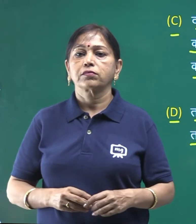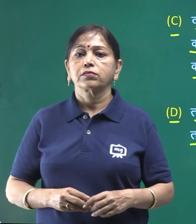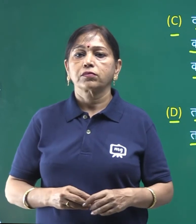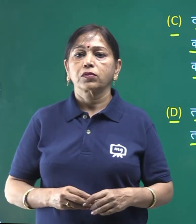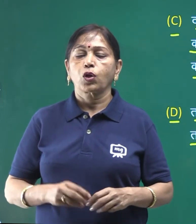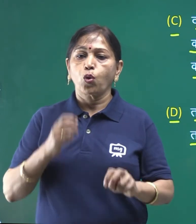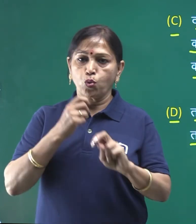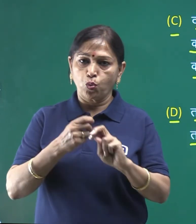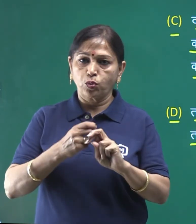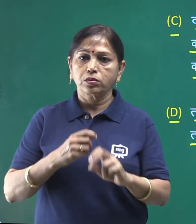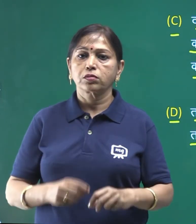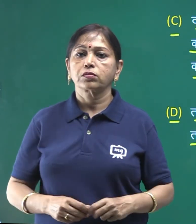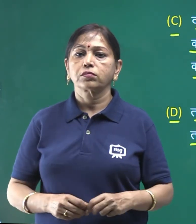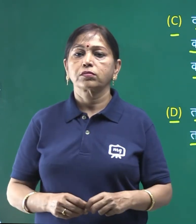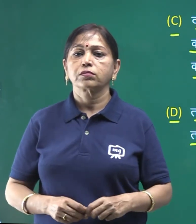ठोस।